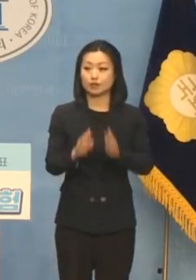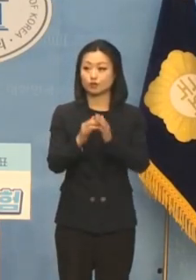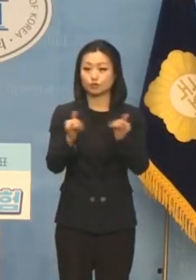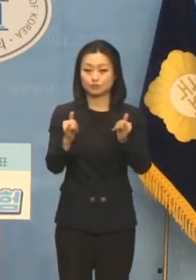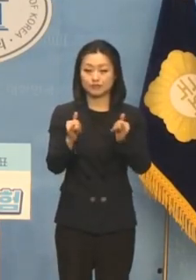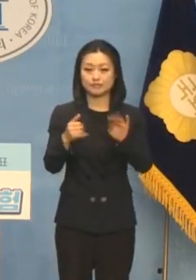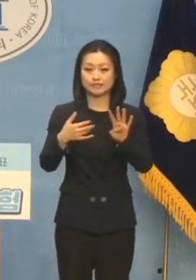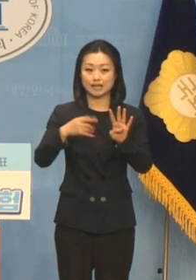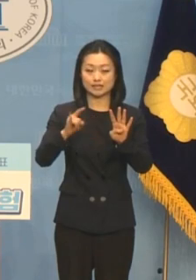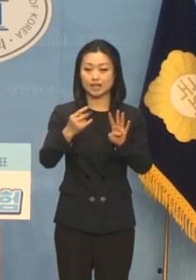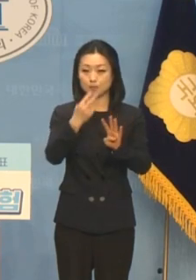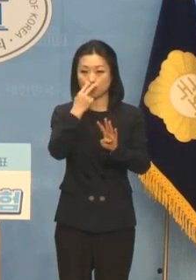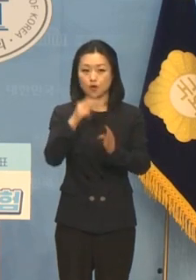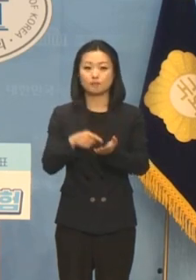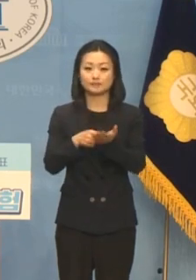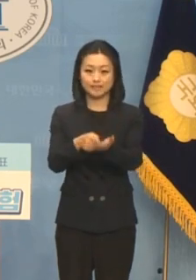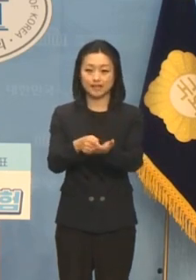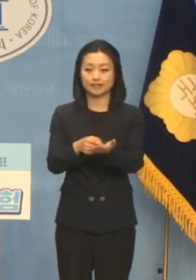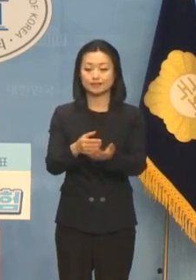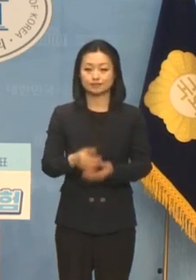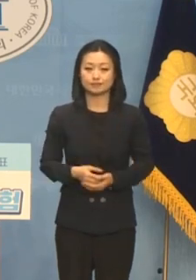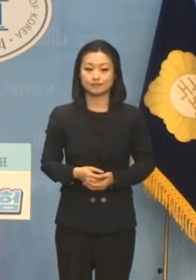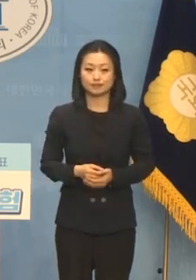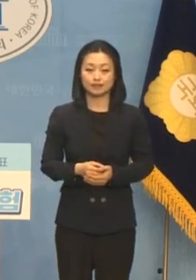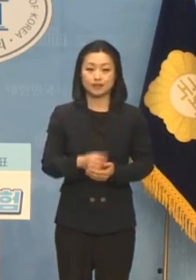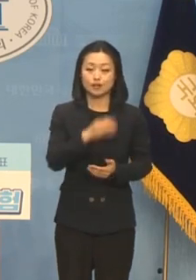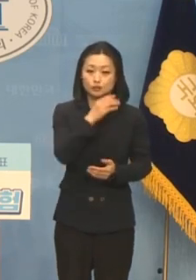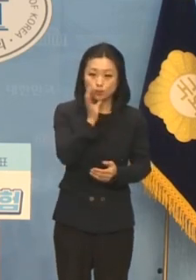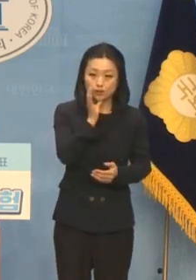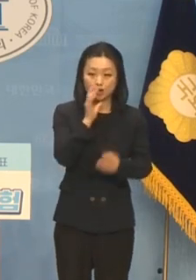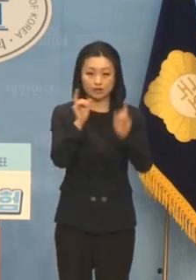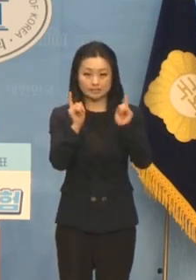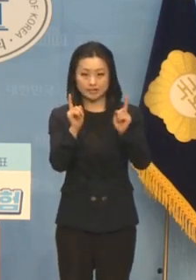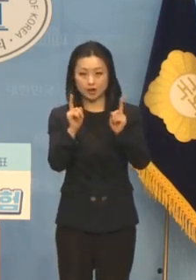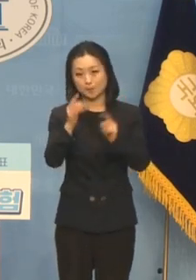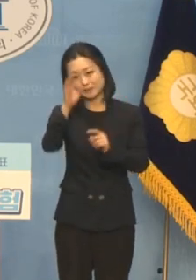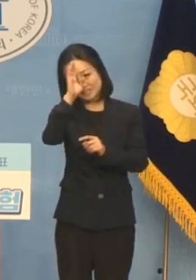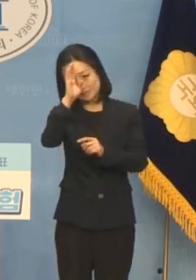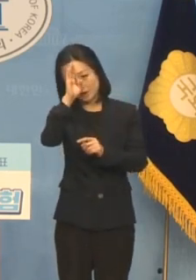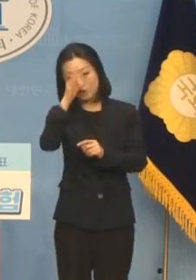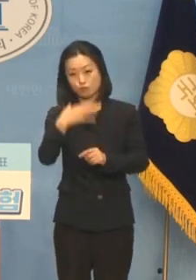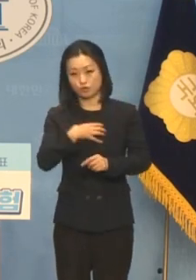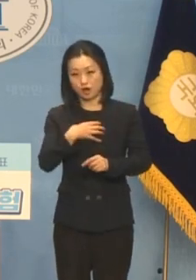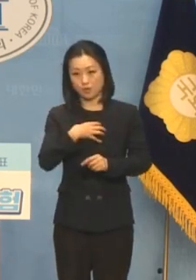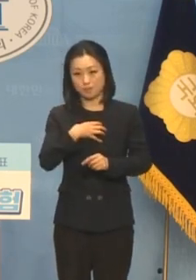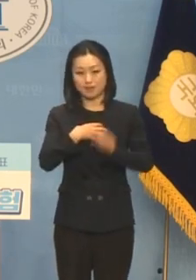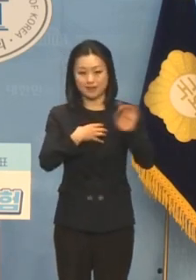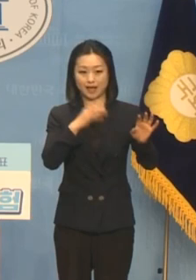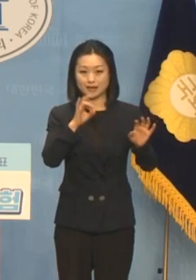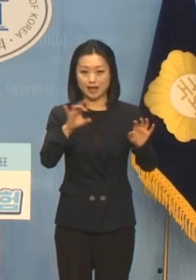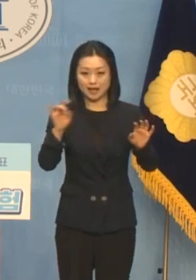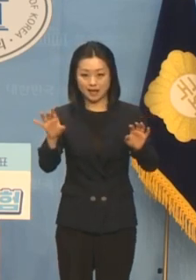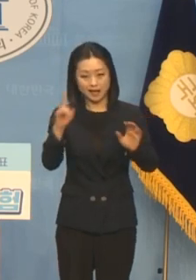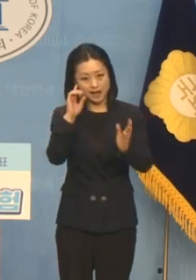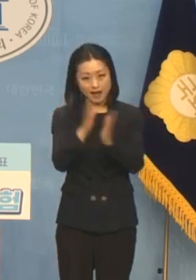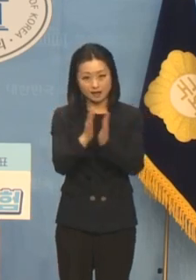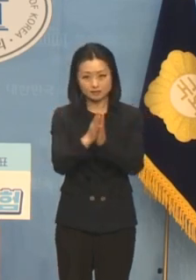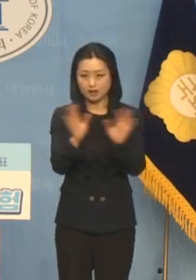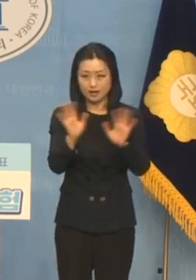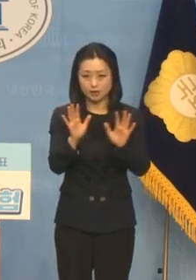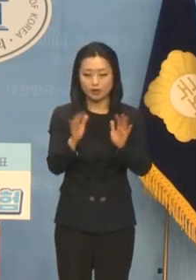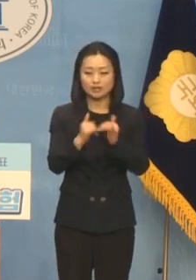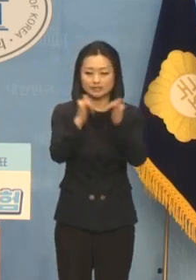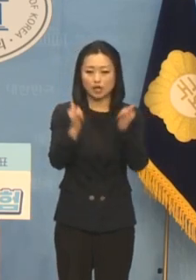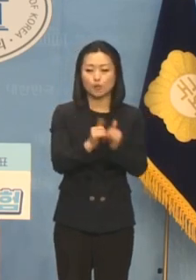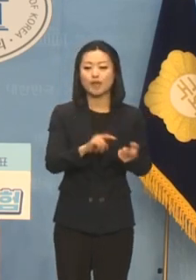4대 보험 제안입니다. 노령, 실업, 질병 등의 사회적 위험에 각자 도생이 아닌 사회적 연대로